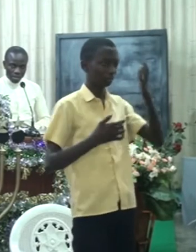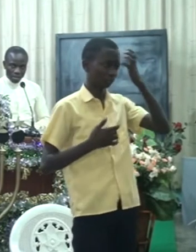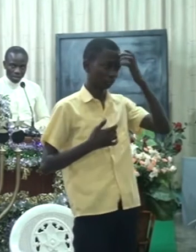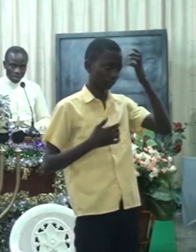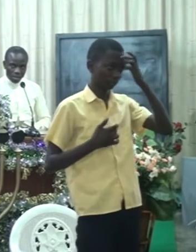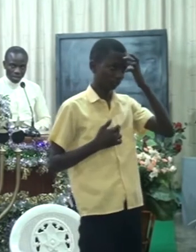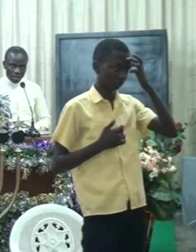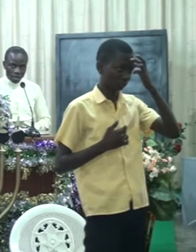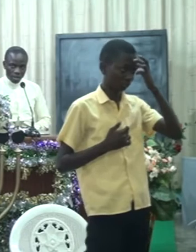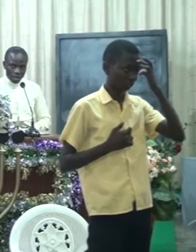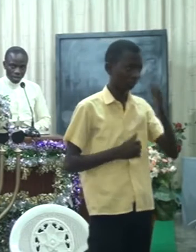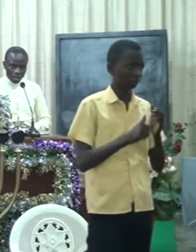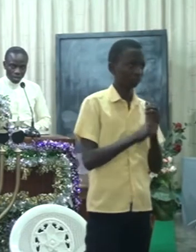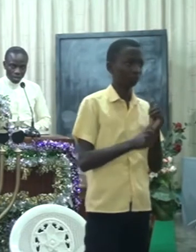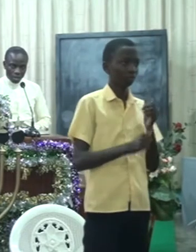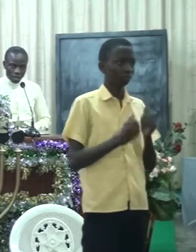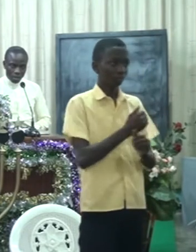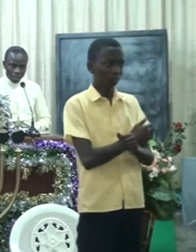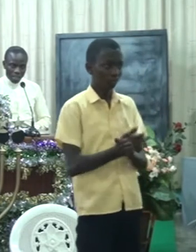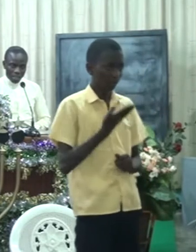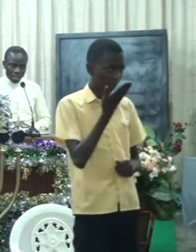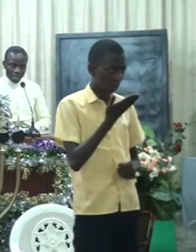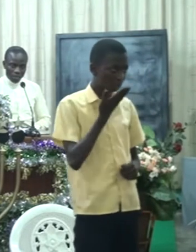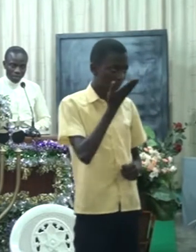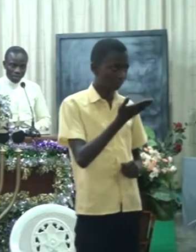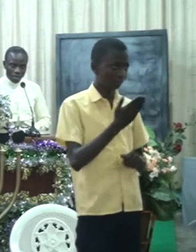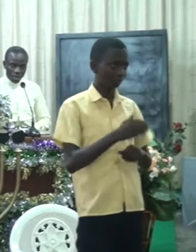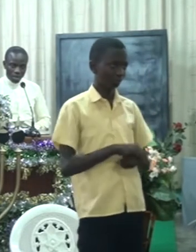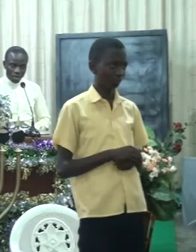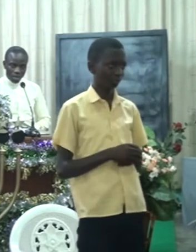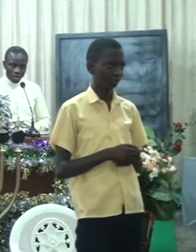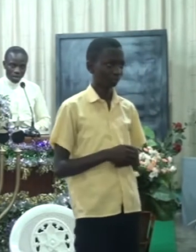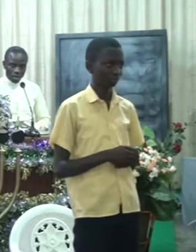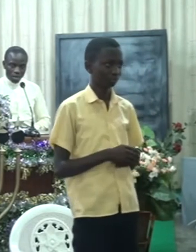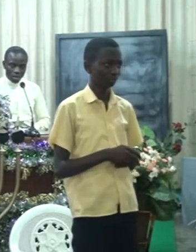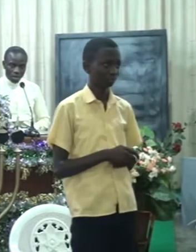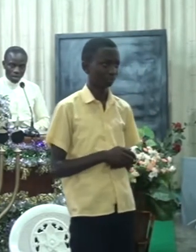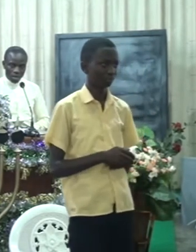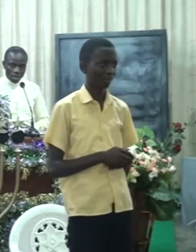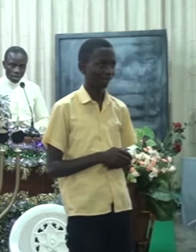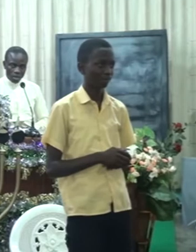malade. Jare. Na vomissement. Il souffre de la diarrhée et des vomissements.